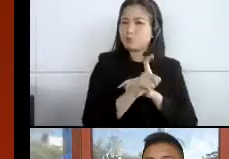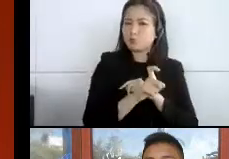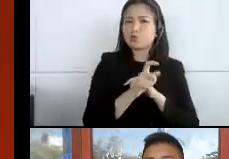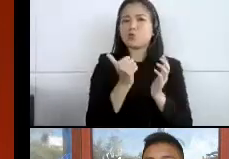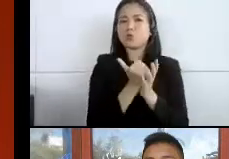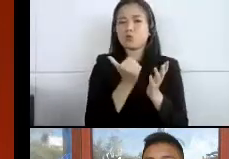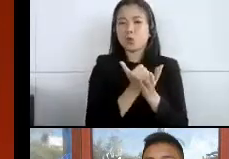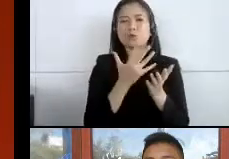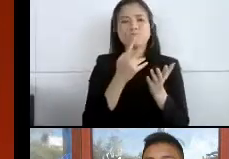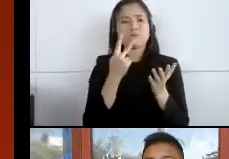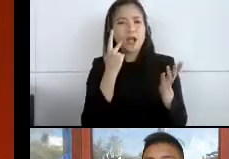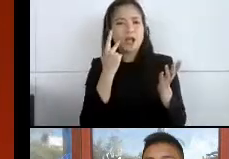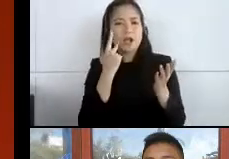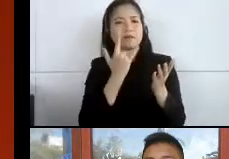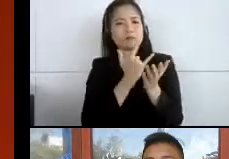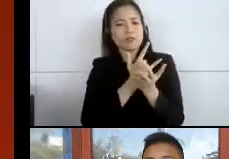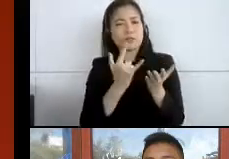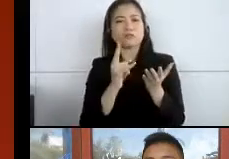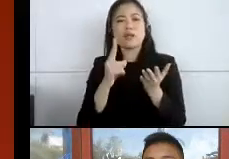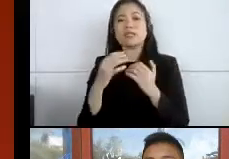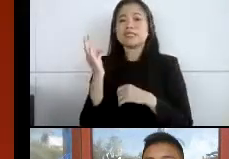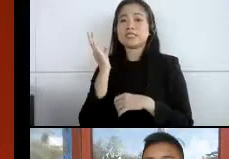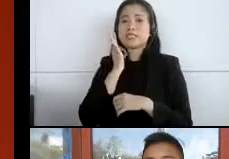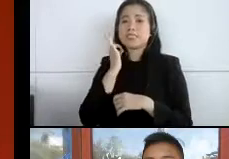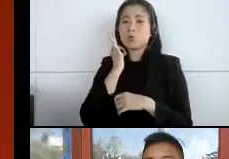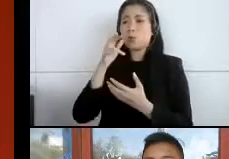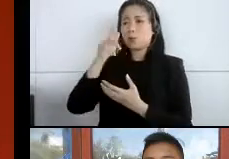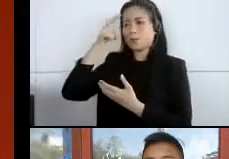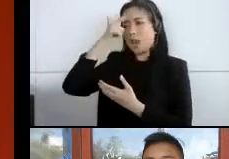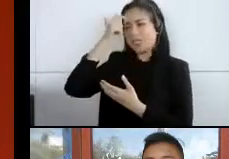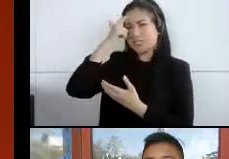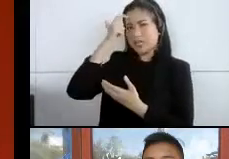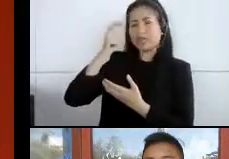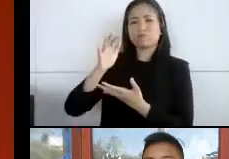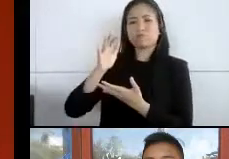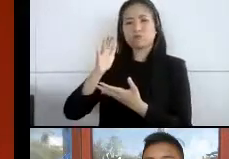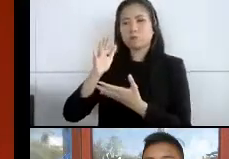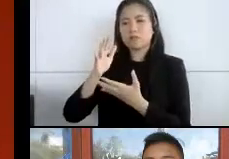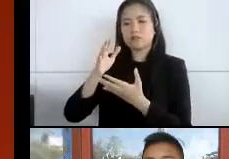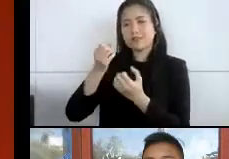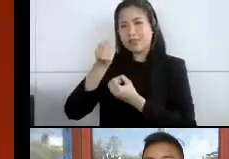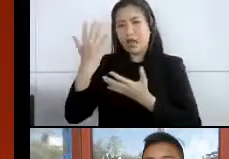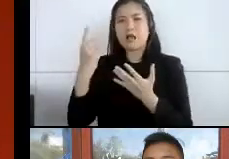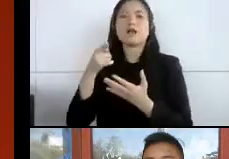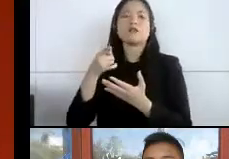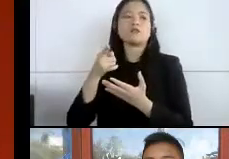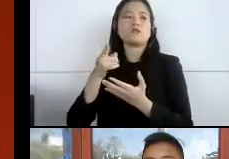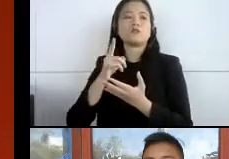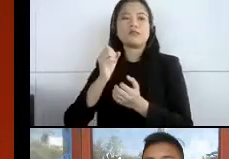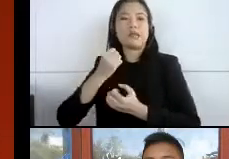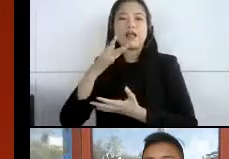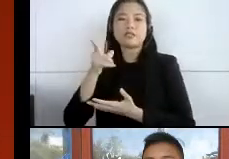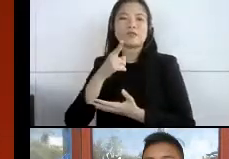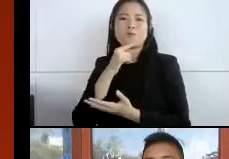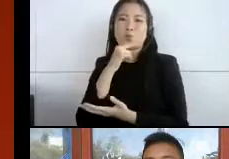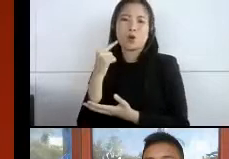dipertahankan sehingga risiko kehilangan pembelajaran atau yang biasa kita kenal dengan learning loss dapat dikurangi. Pemerintah tentunya telah berupaya untuk